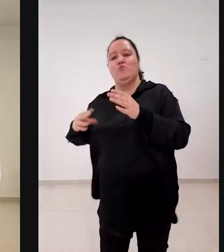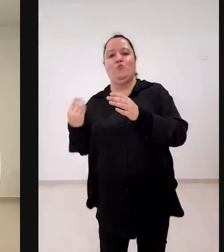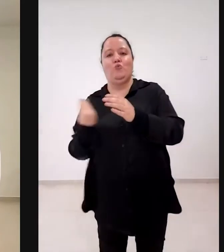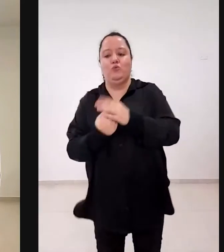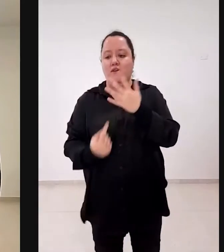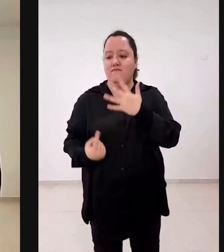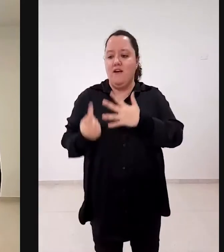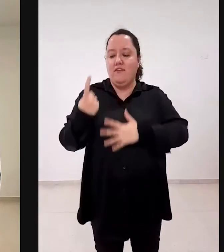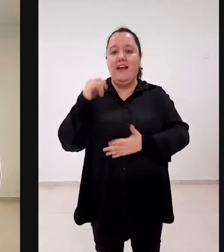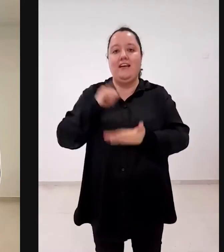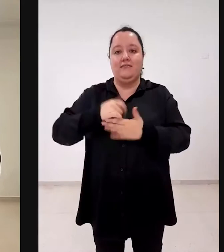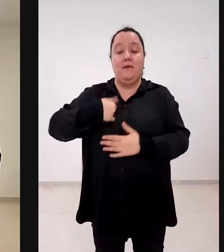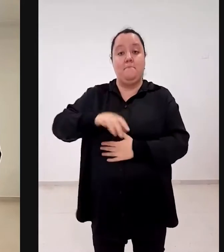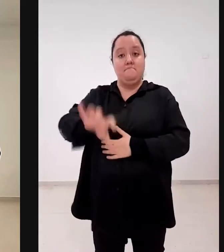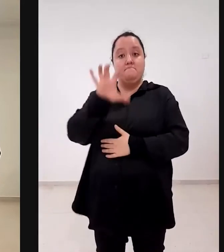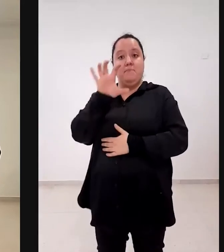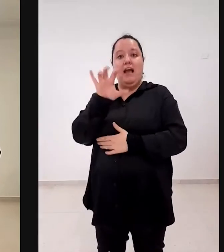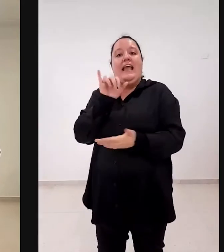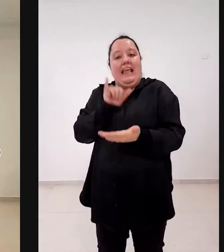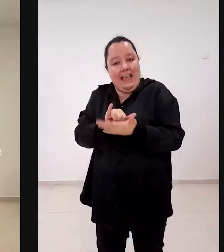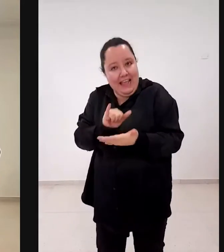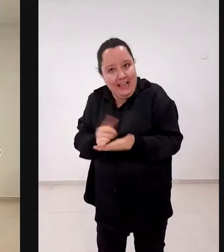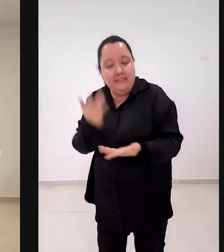tenemos un país